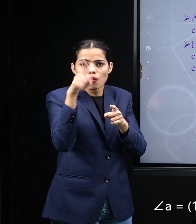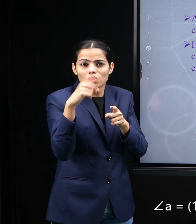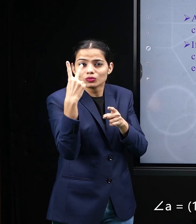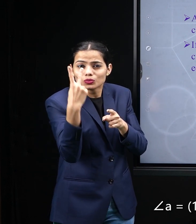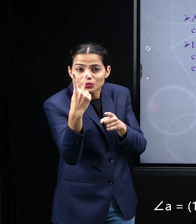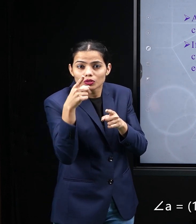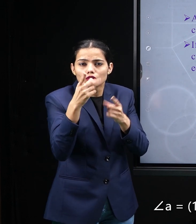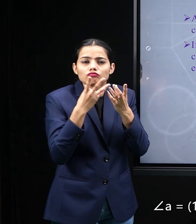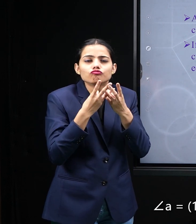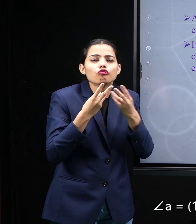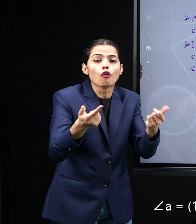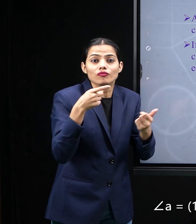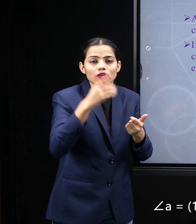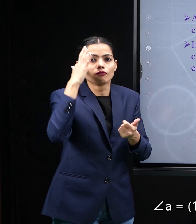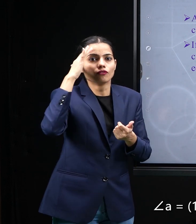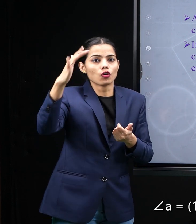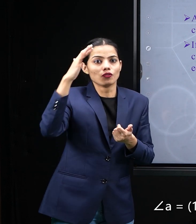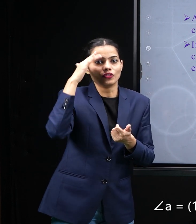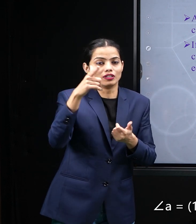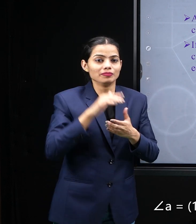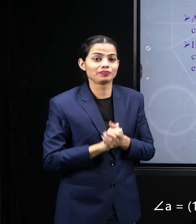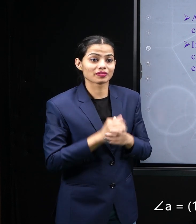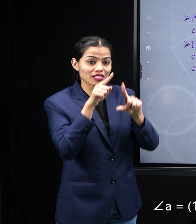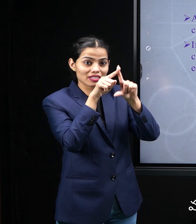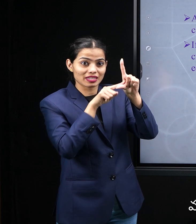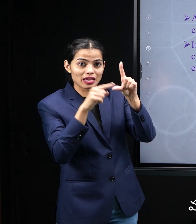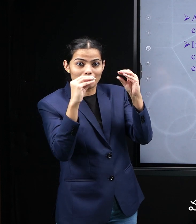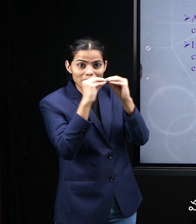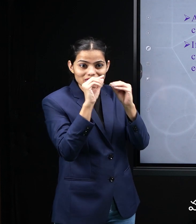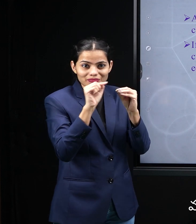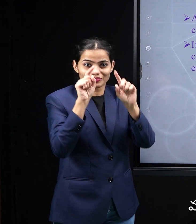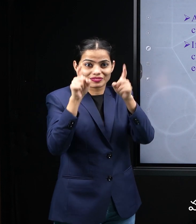1/2 ఇంటూ యాంగిల్ C పై సిద్ధాంతం ద్వారా మరియు యాంగిల్ B